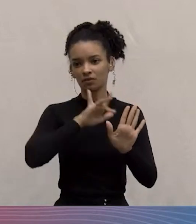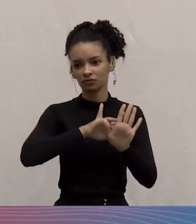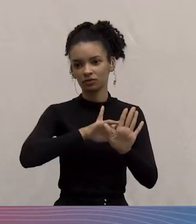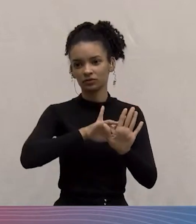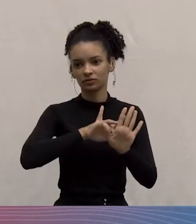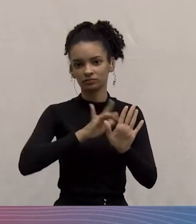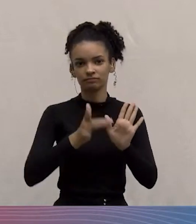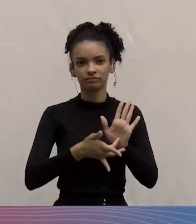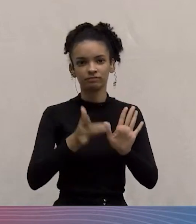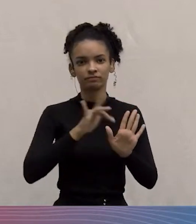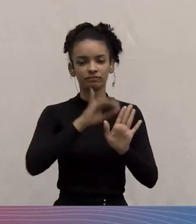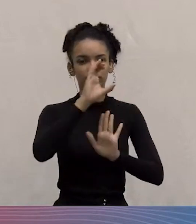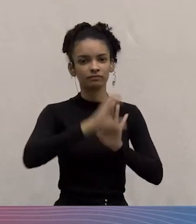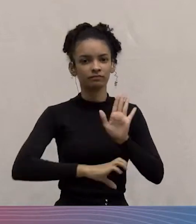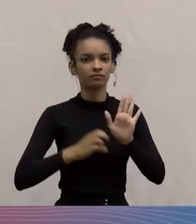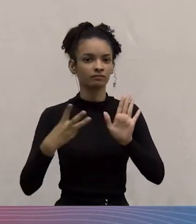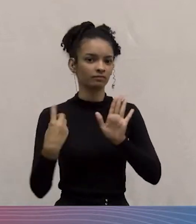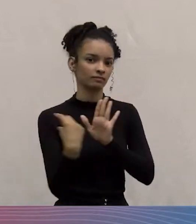Capítulo 3, versículo 11.